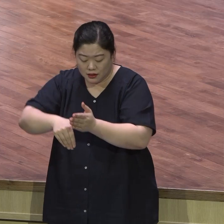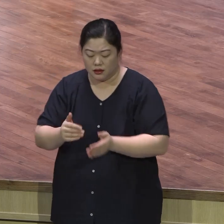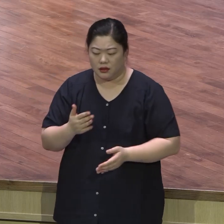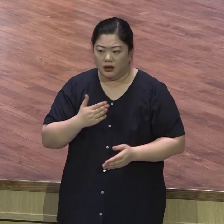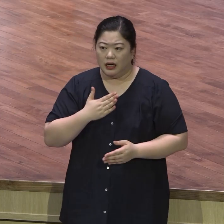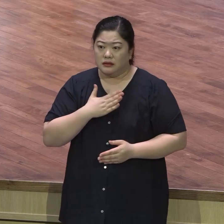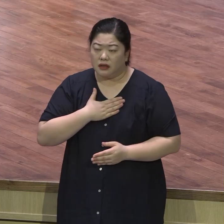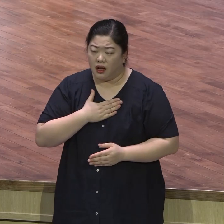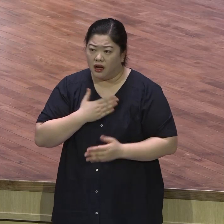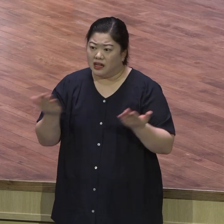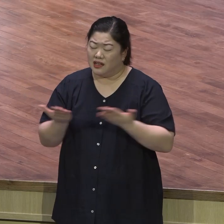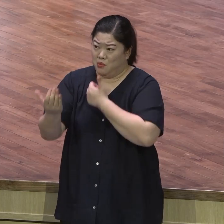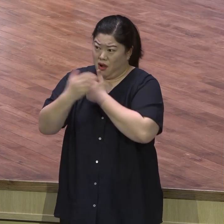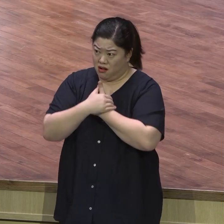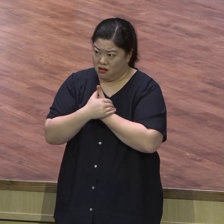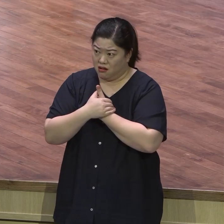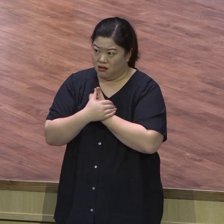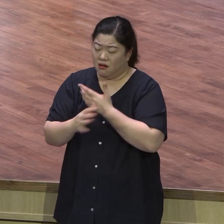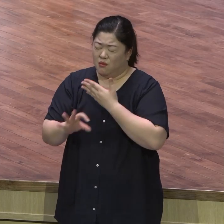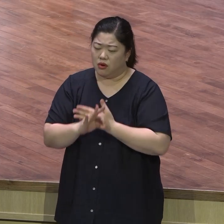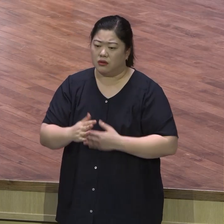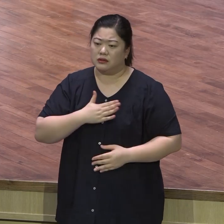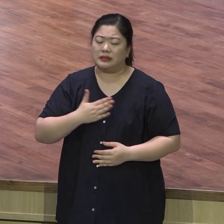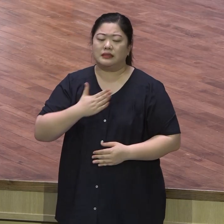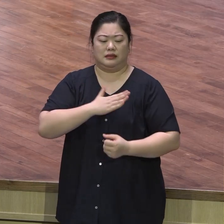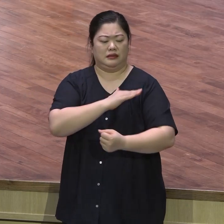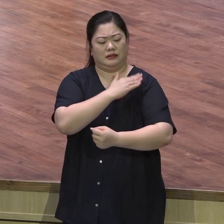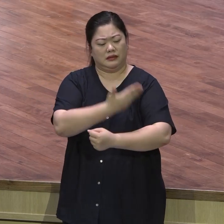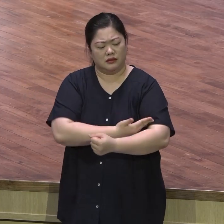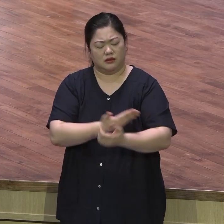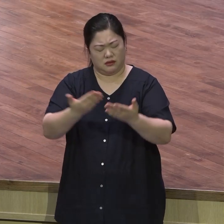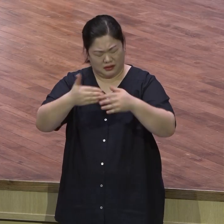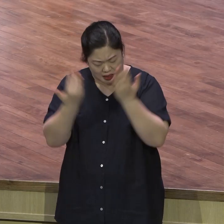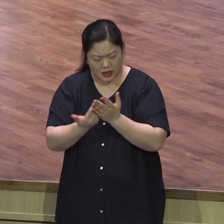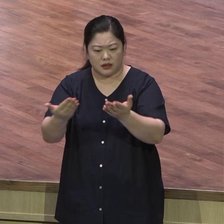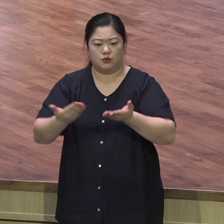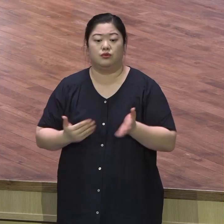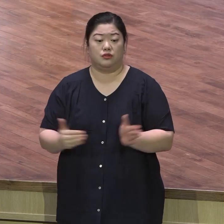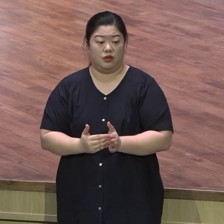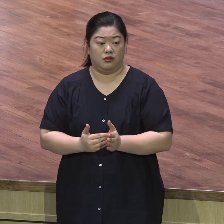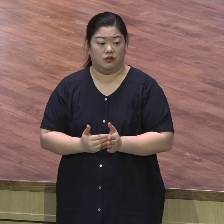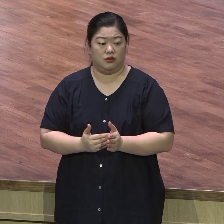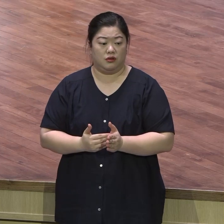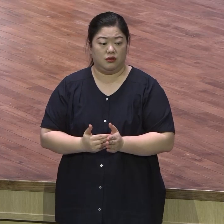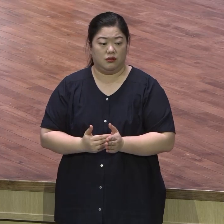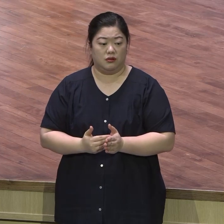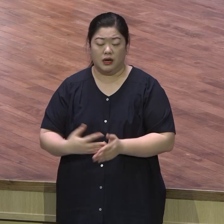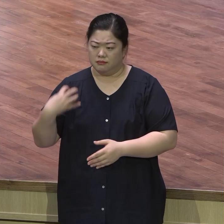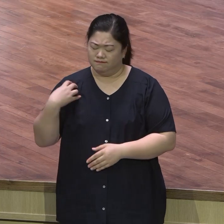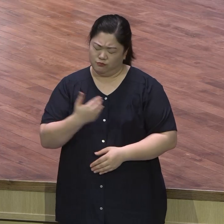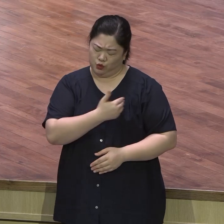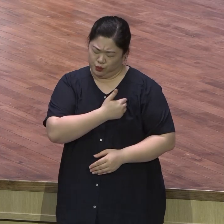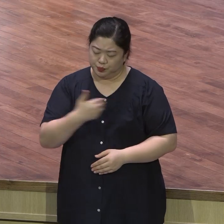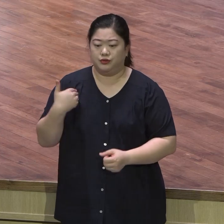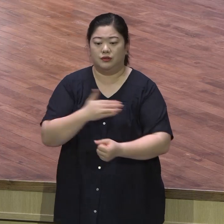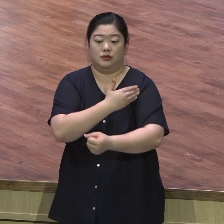능력까지 주신 줄 믿으시기 바랍니다. 감당할 능력까지 주셨다니까. 감당할 능력까지 주셨어요.